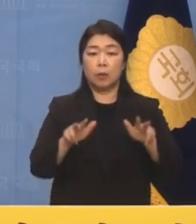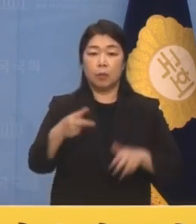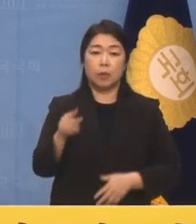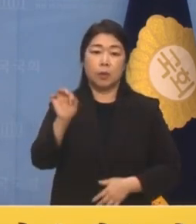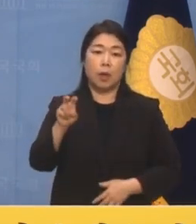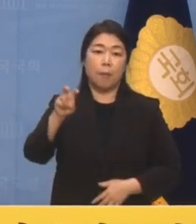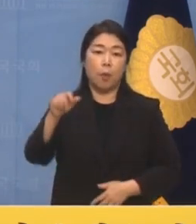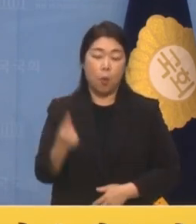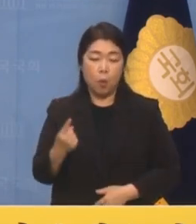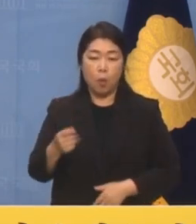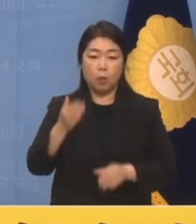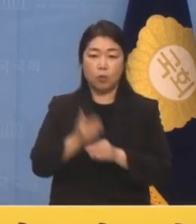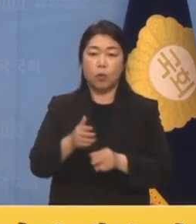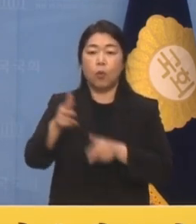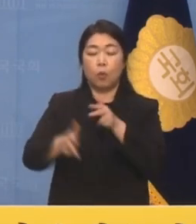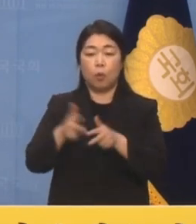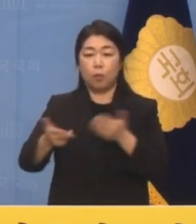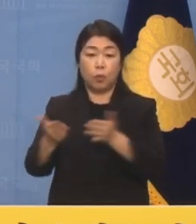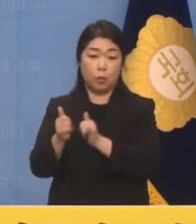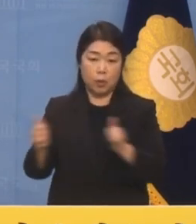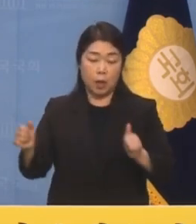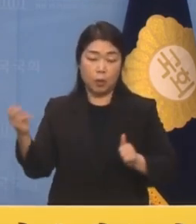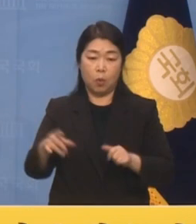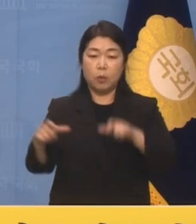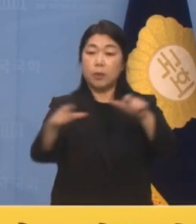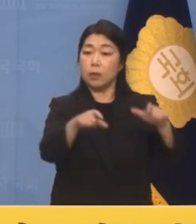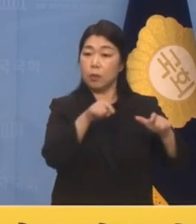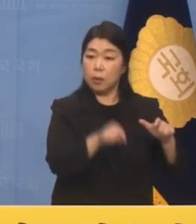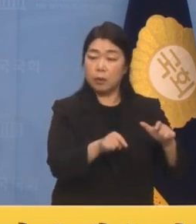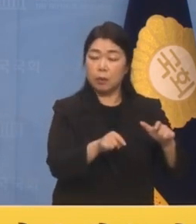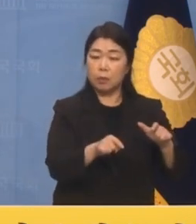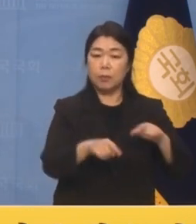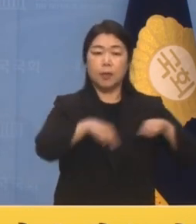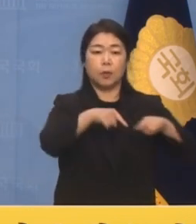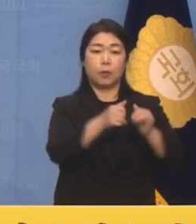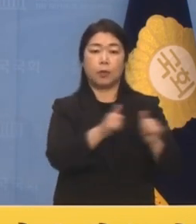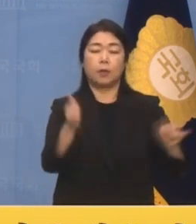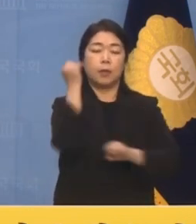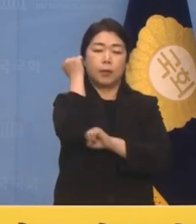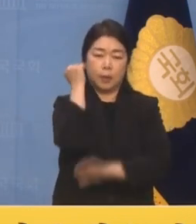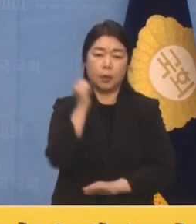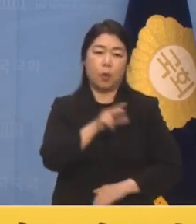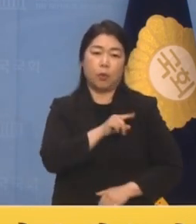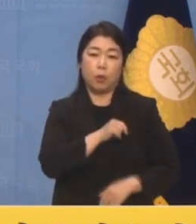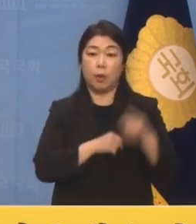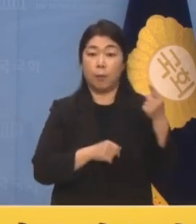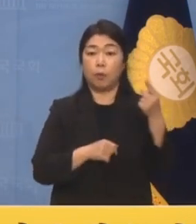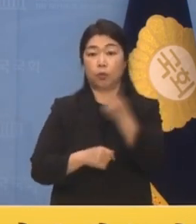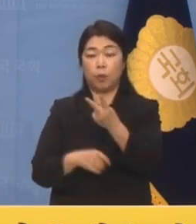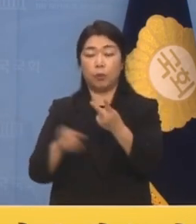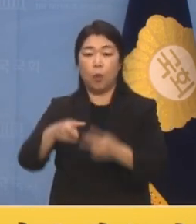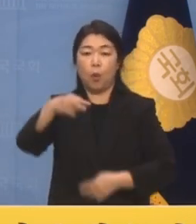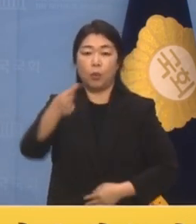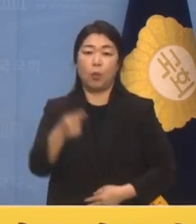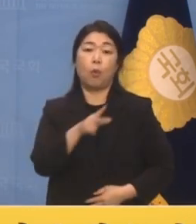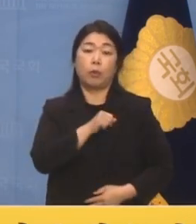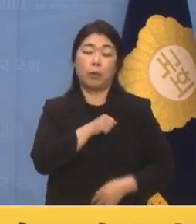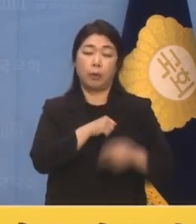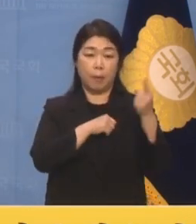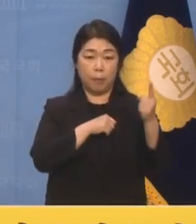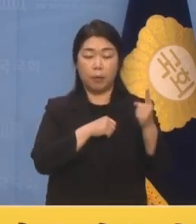노동자로서 그리고 지역에서 지역구 정치인으로 기초의원 2번과 도의원 1번,